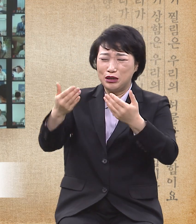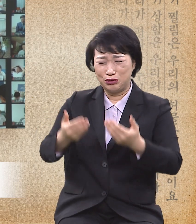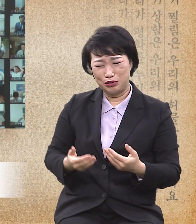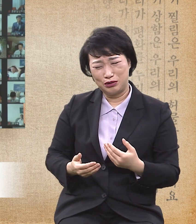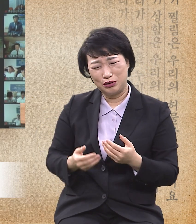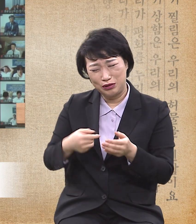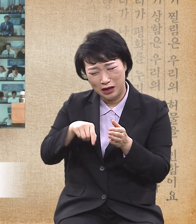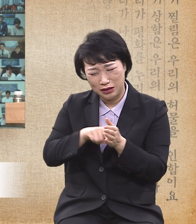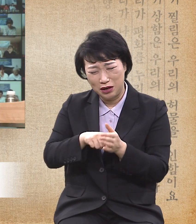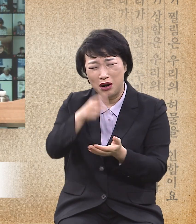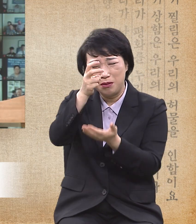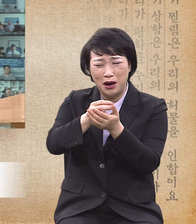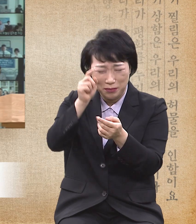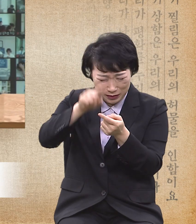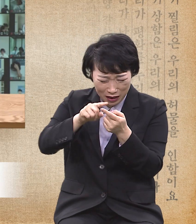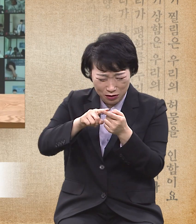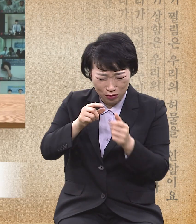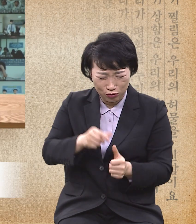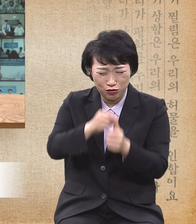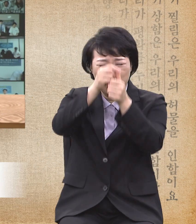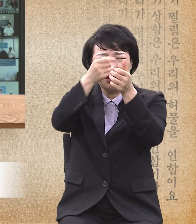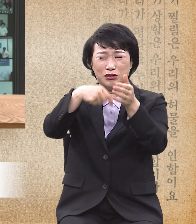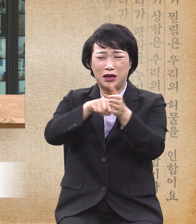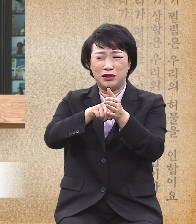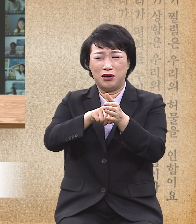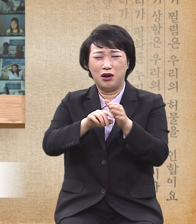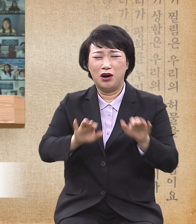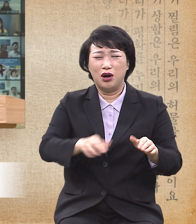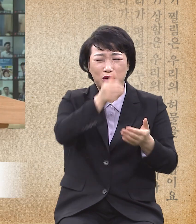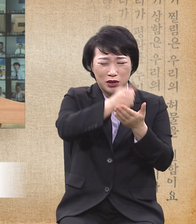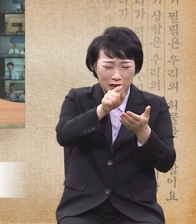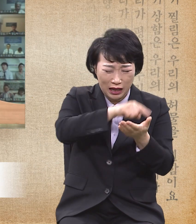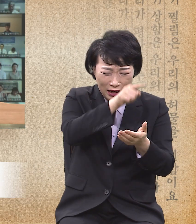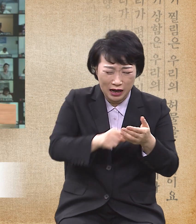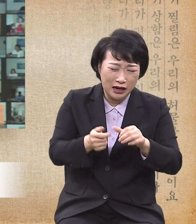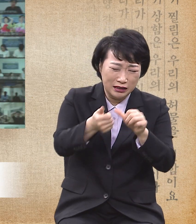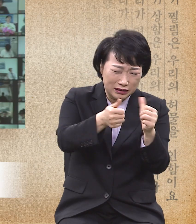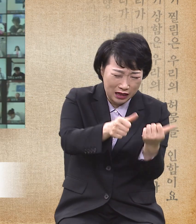사랑하사 합법적으로 구원하시려고 죄값은